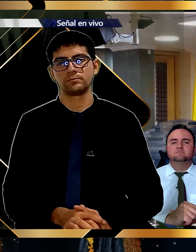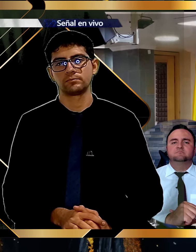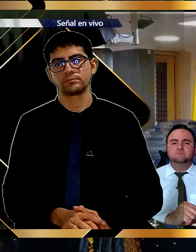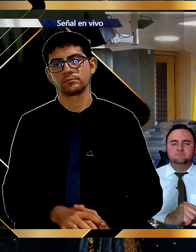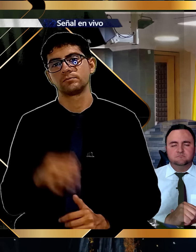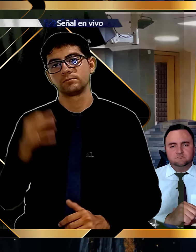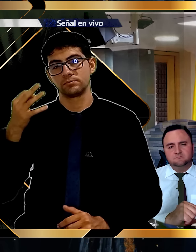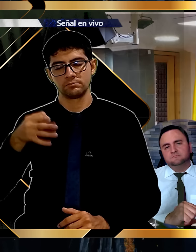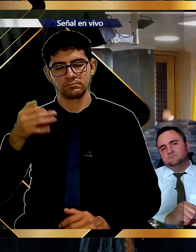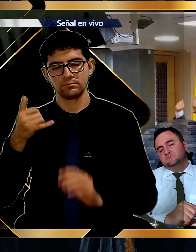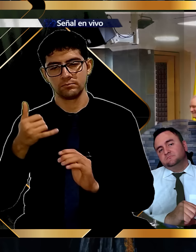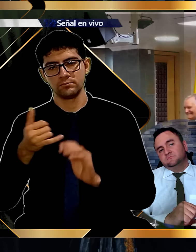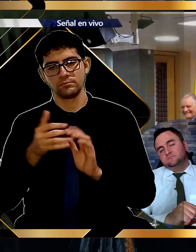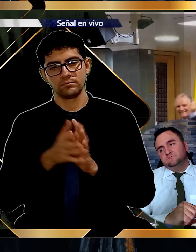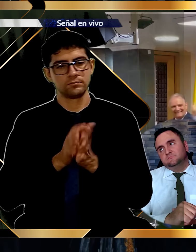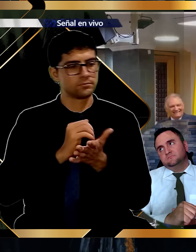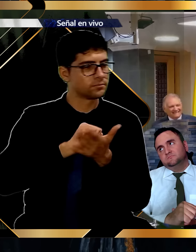iglesia.